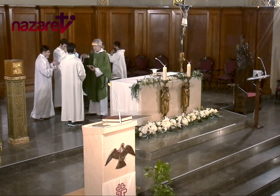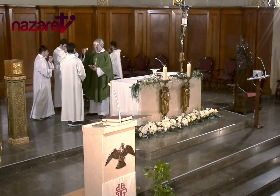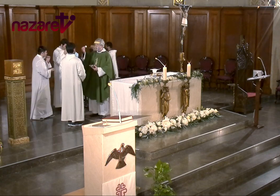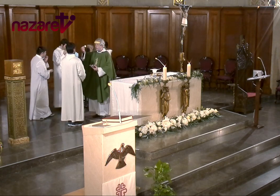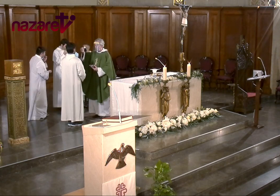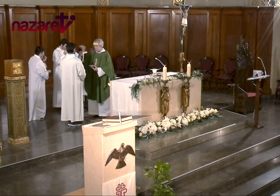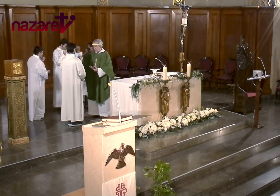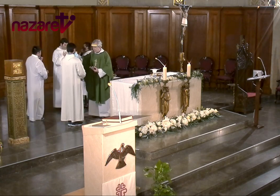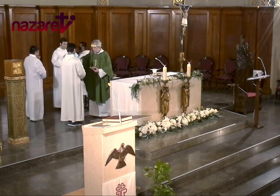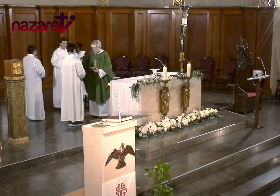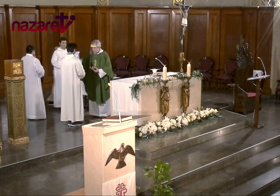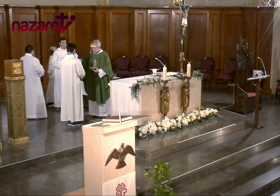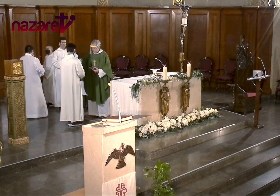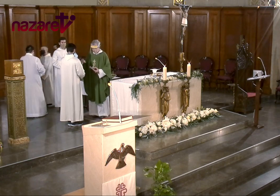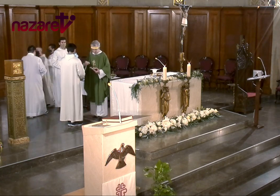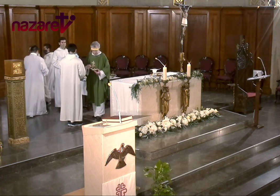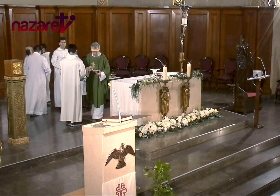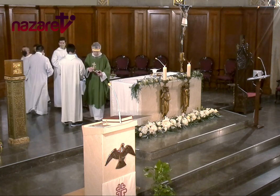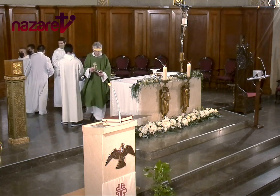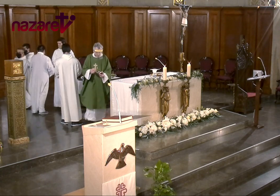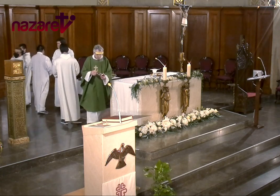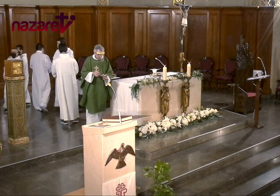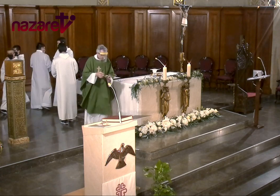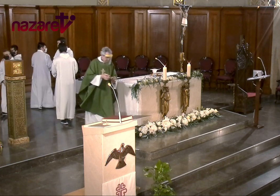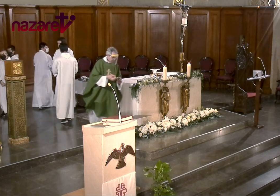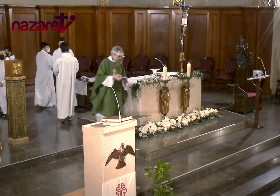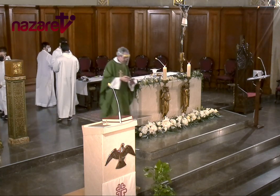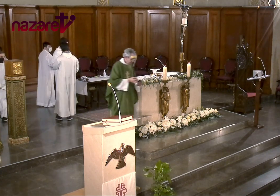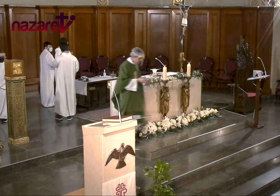y desfallece todos termina